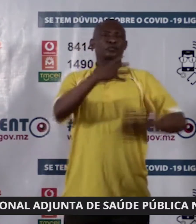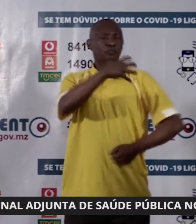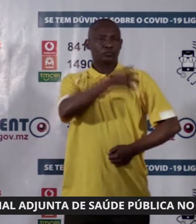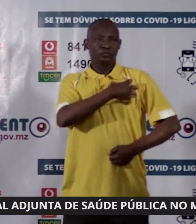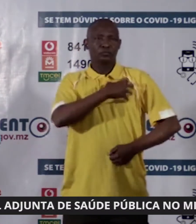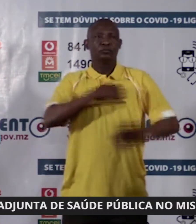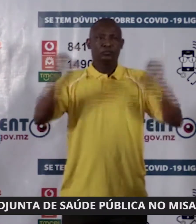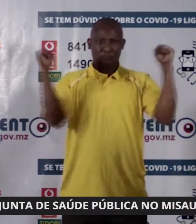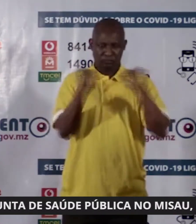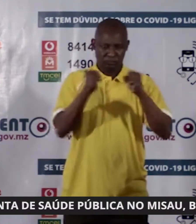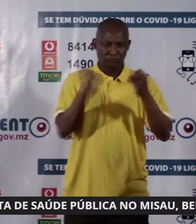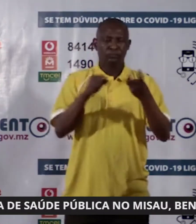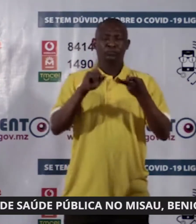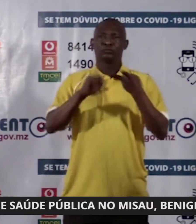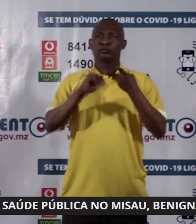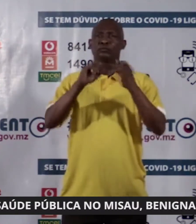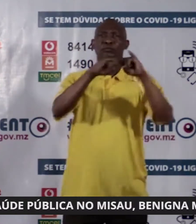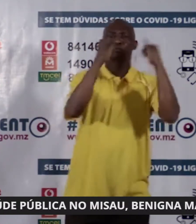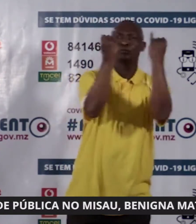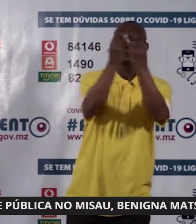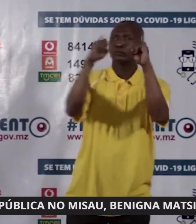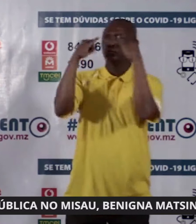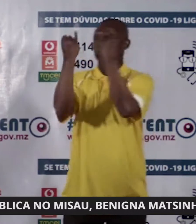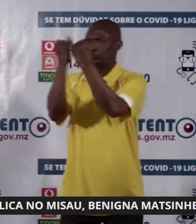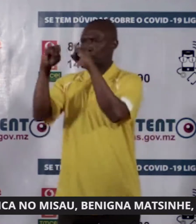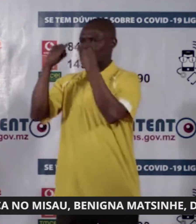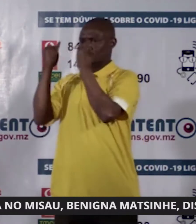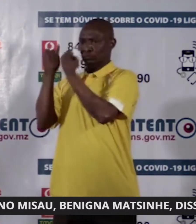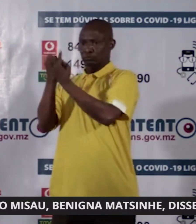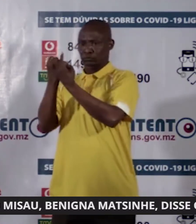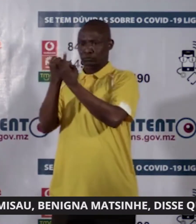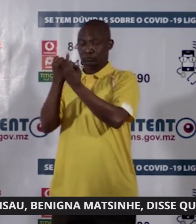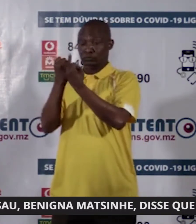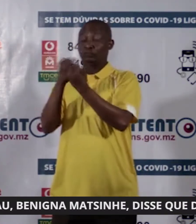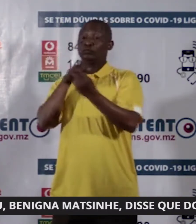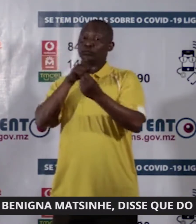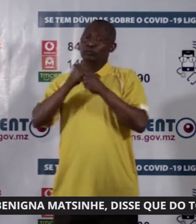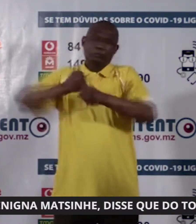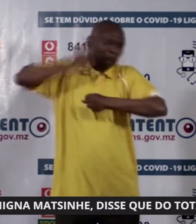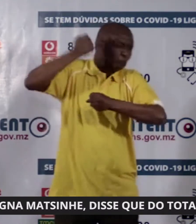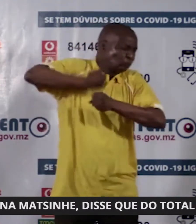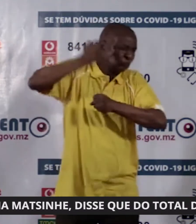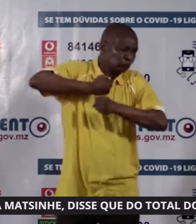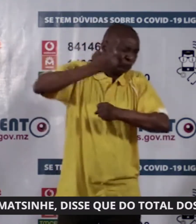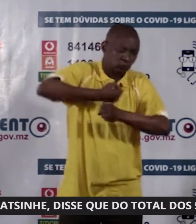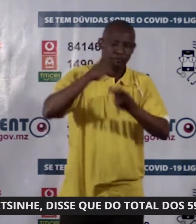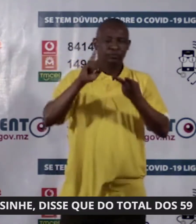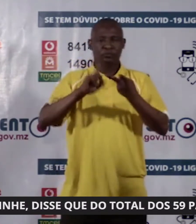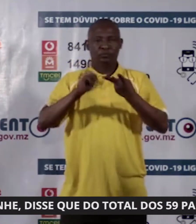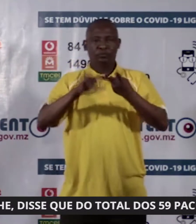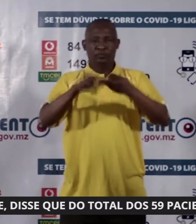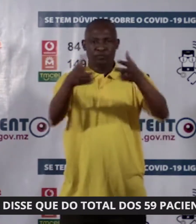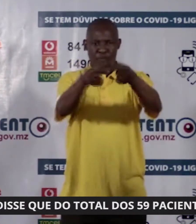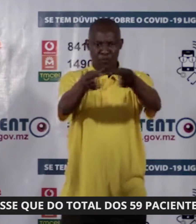respondem para estas áreas, trabalhamos intensamente, produzimos fichas para fazer o seguimento